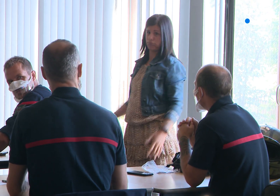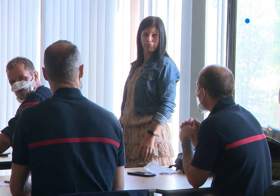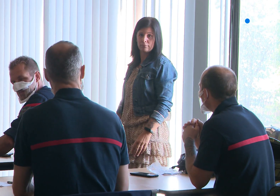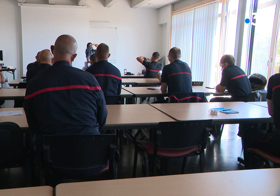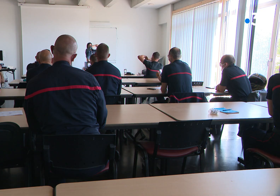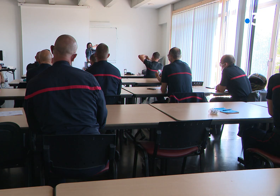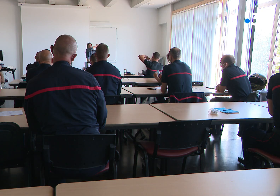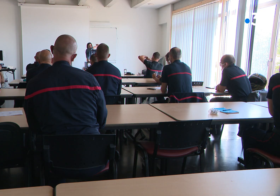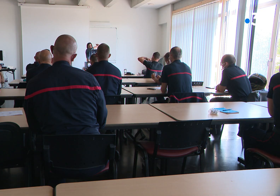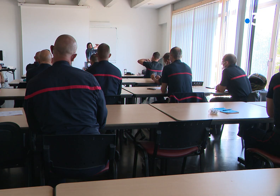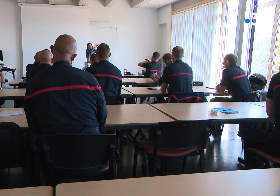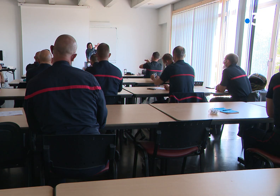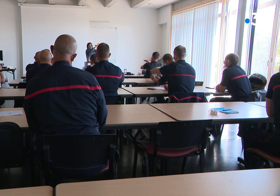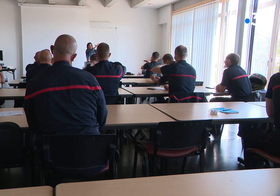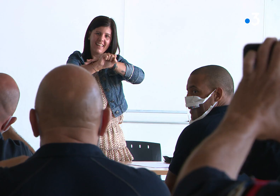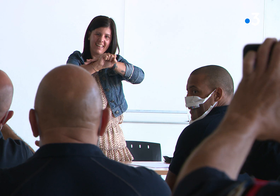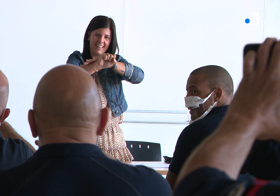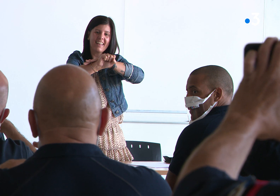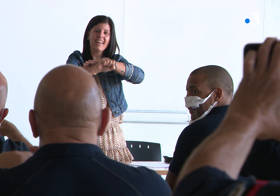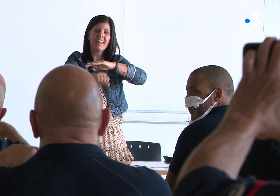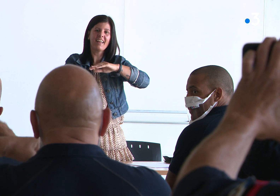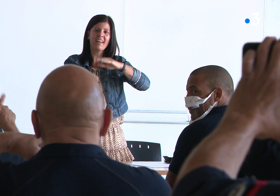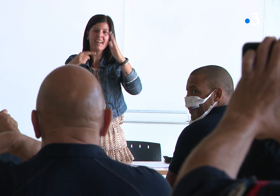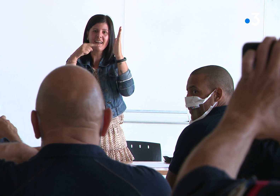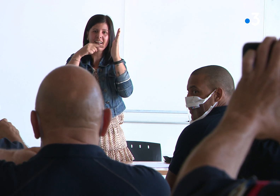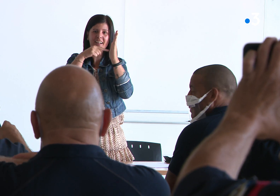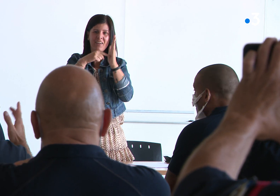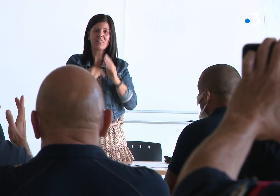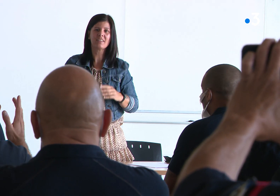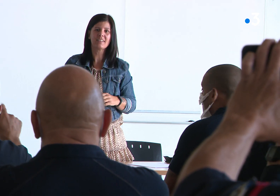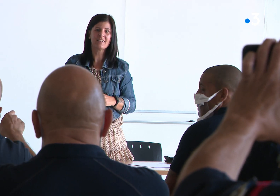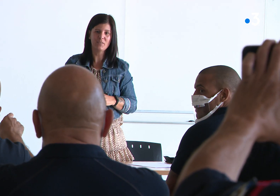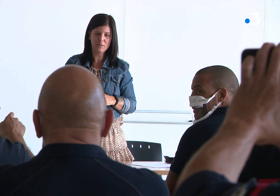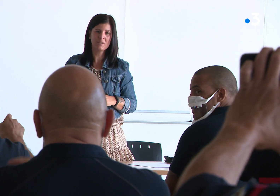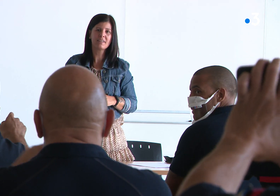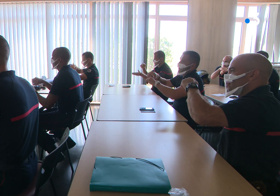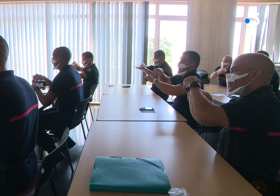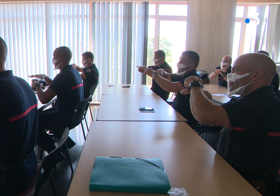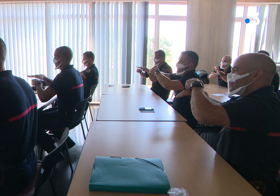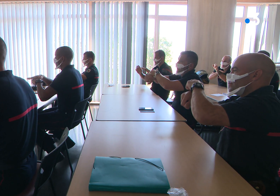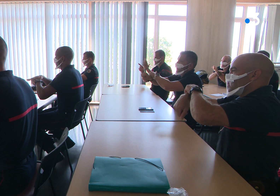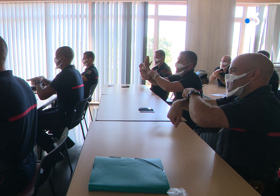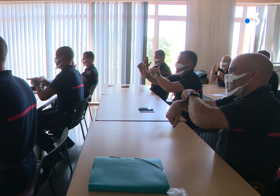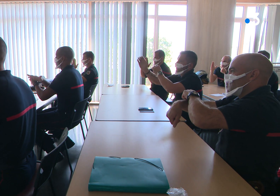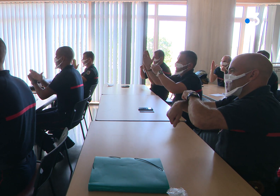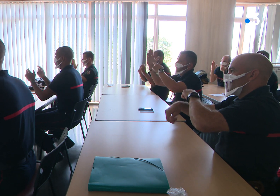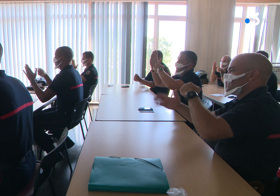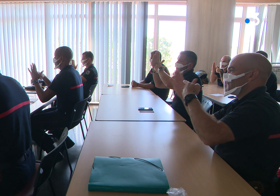de secours. » Dans quelques jours, ces élèves un peu spéciaux retrouveront Magali pour se remémorer les signes qu'ils ont déjà appris.